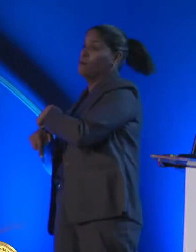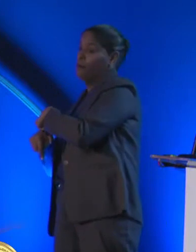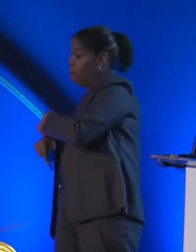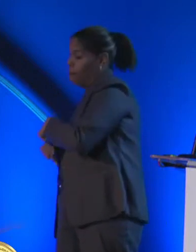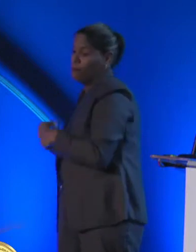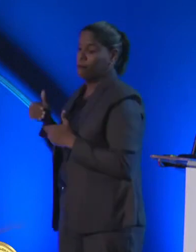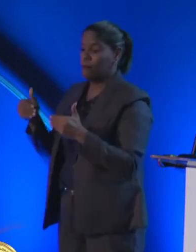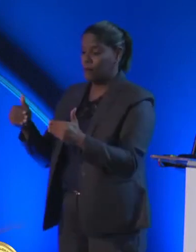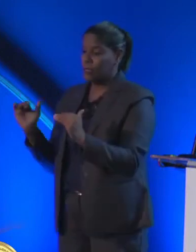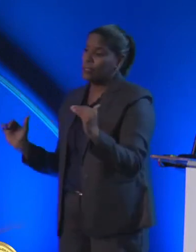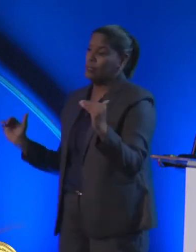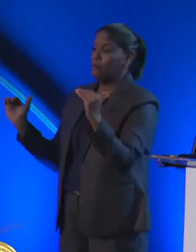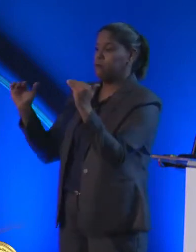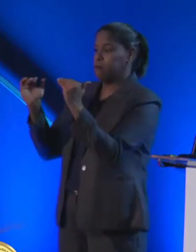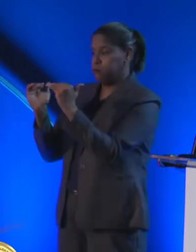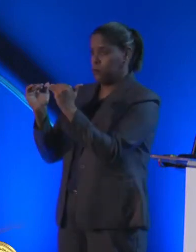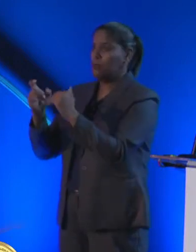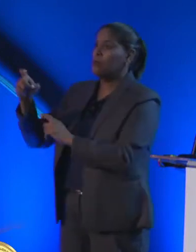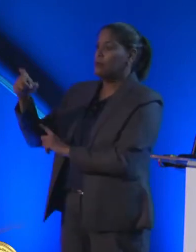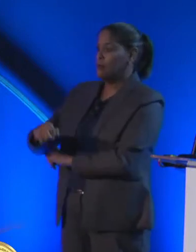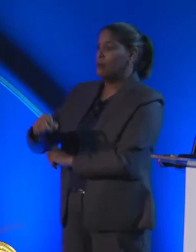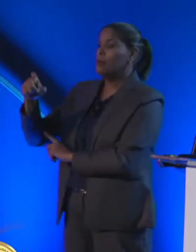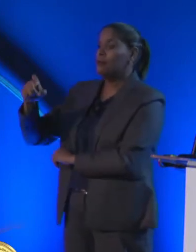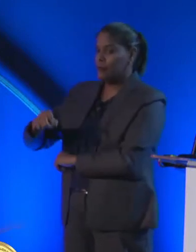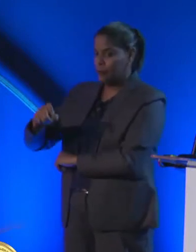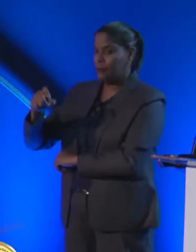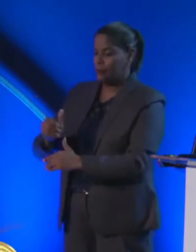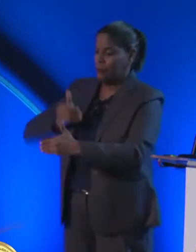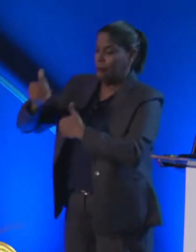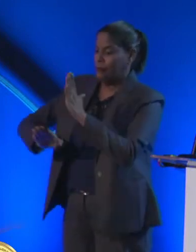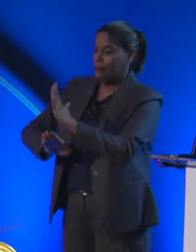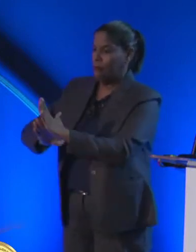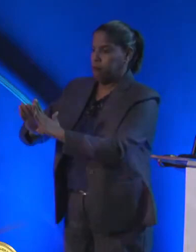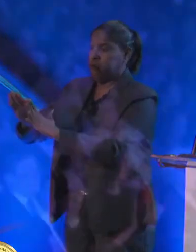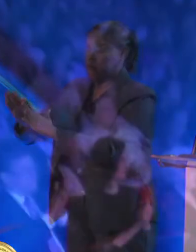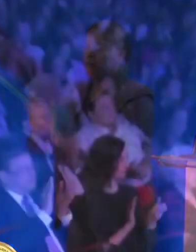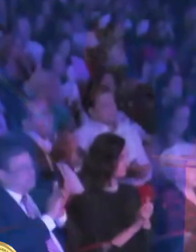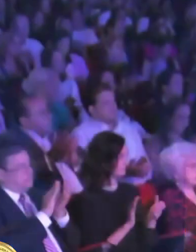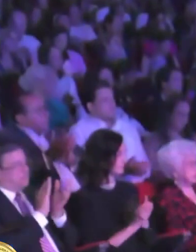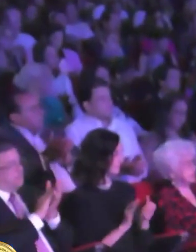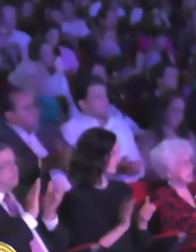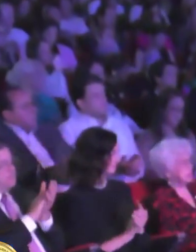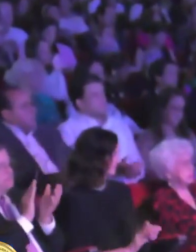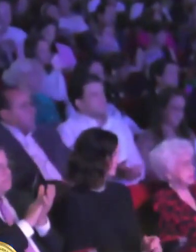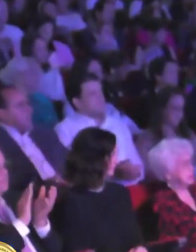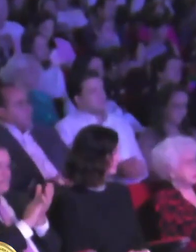de igualdad necesitamos avanzar hacia la